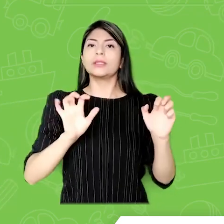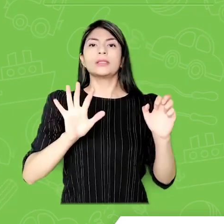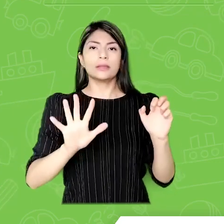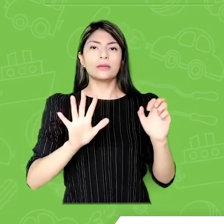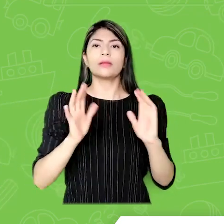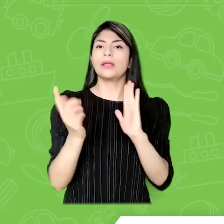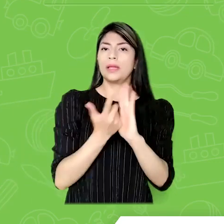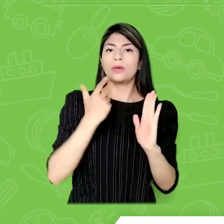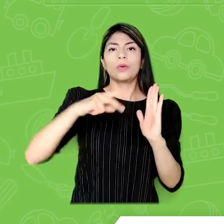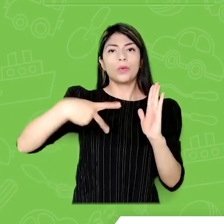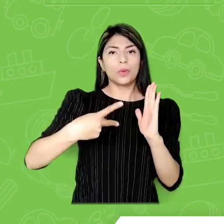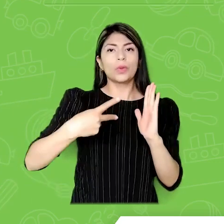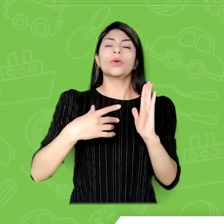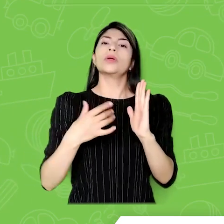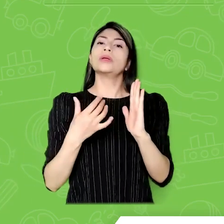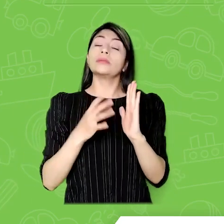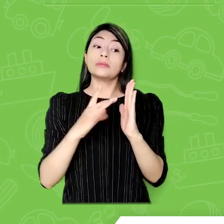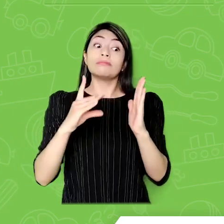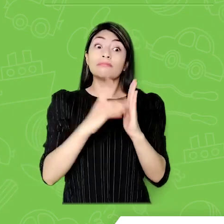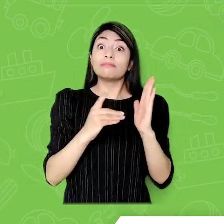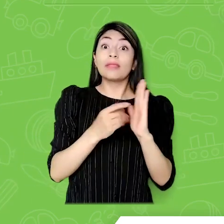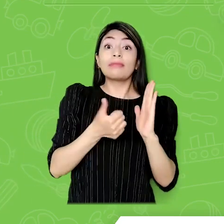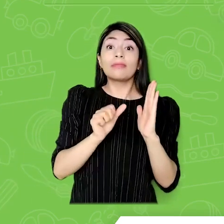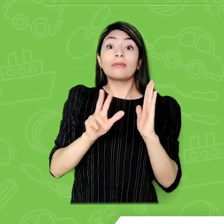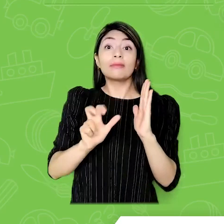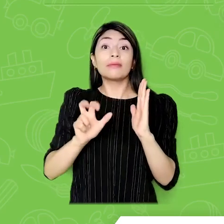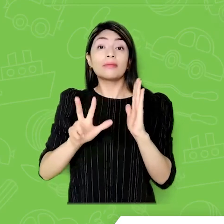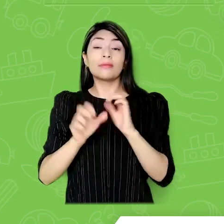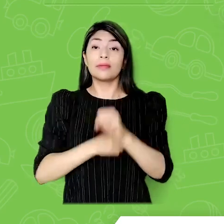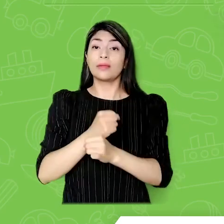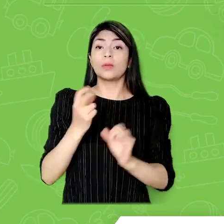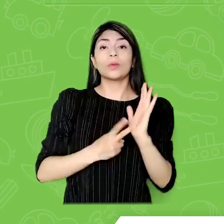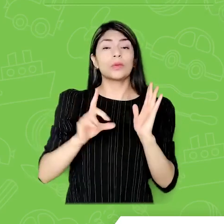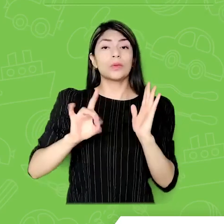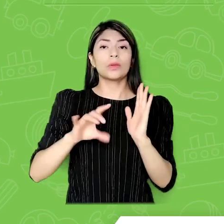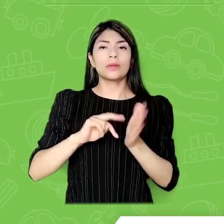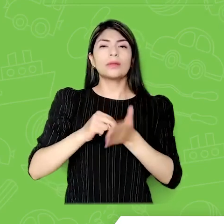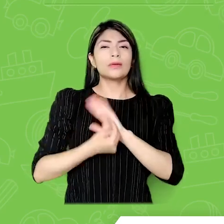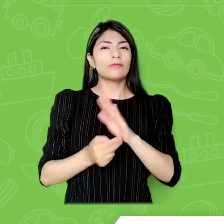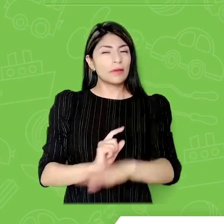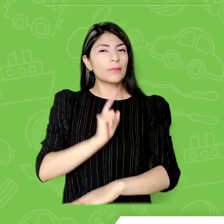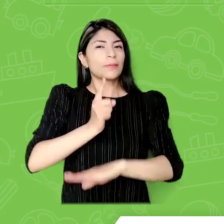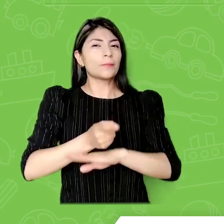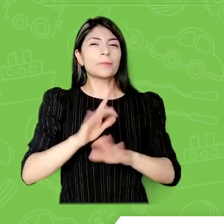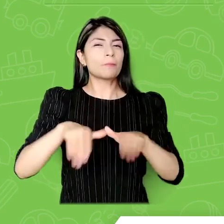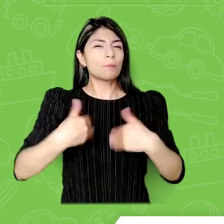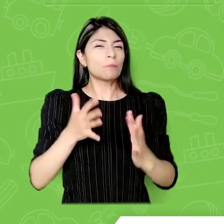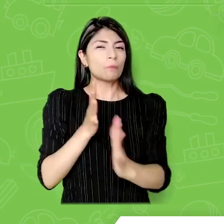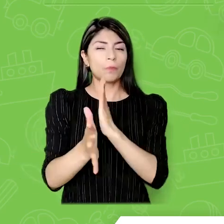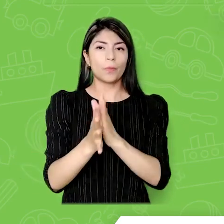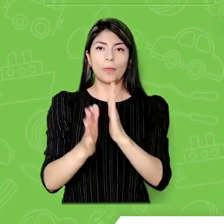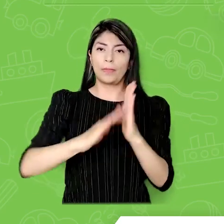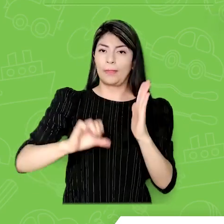Decreto 1083 del 2015, el cual quedará así. Artículo